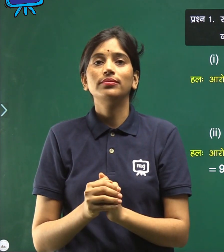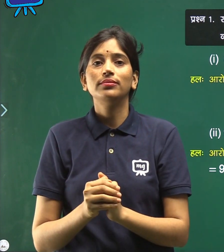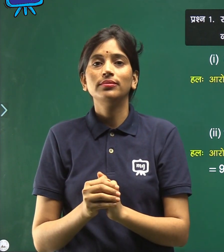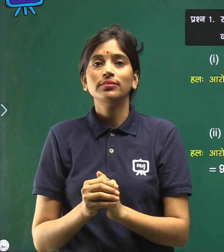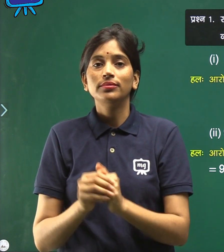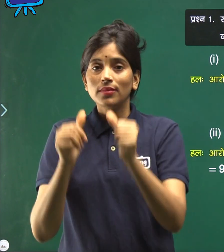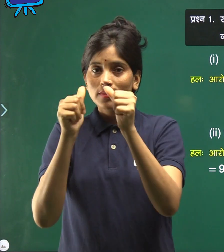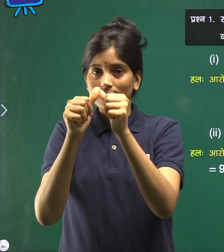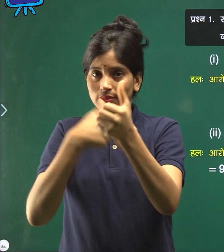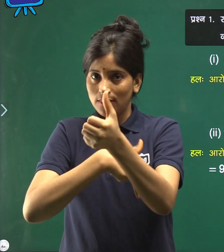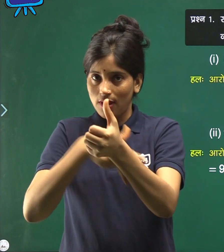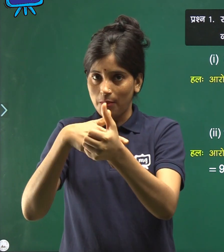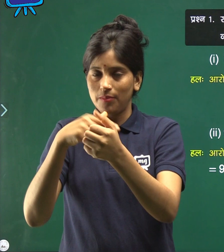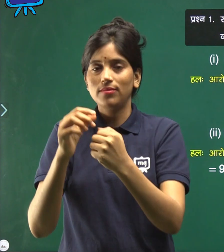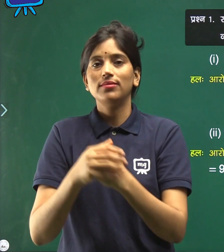आरोही क्रम